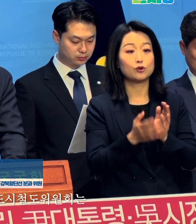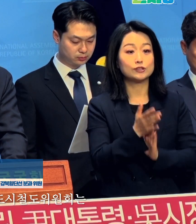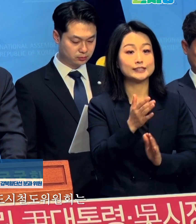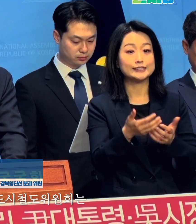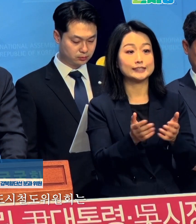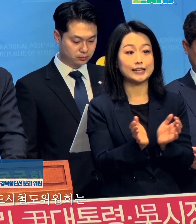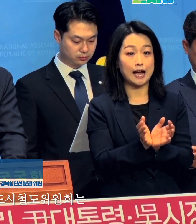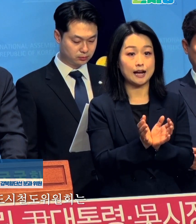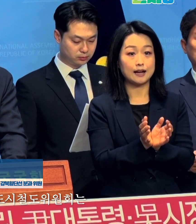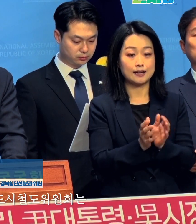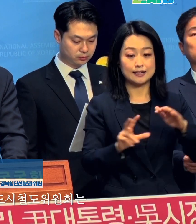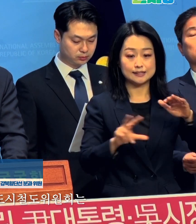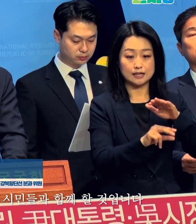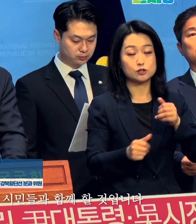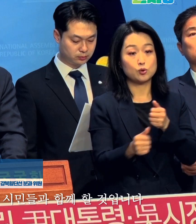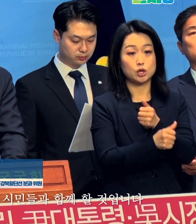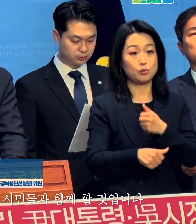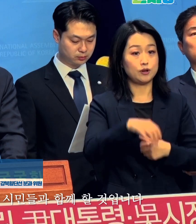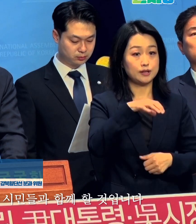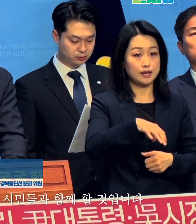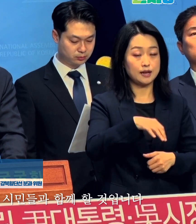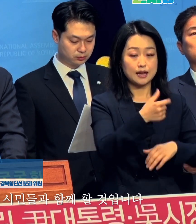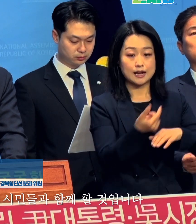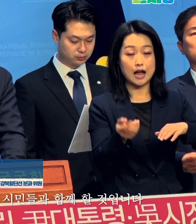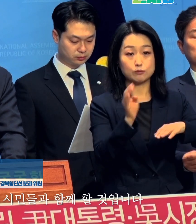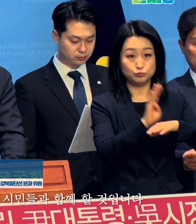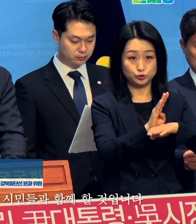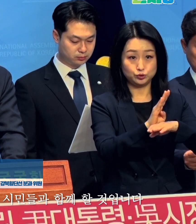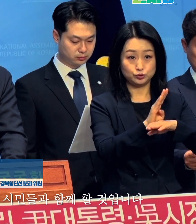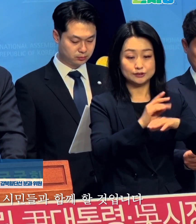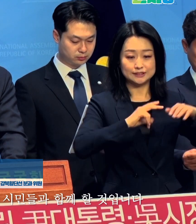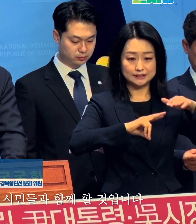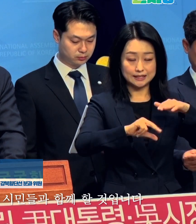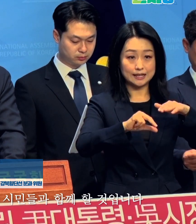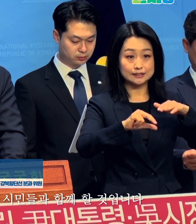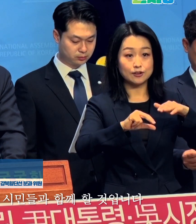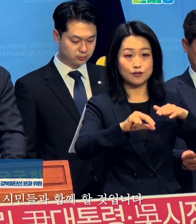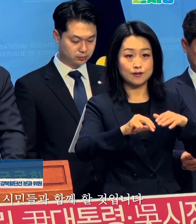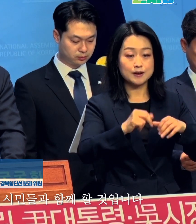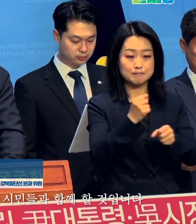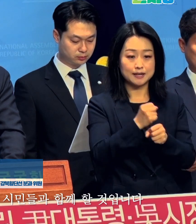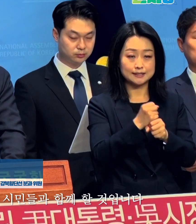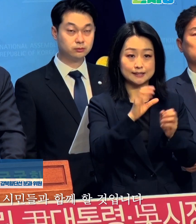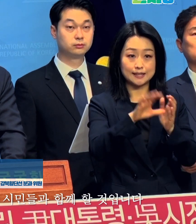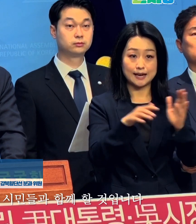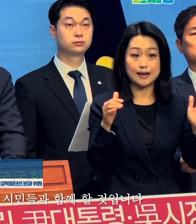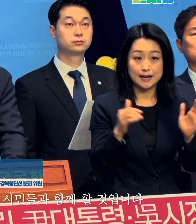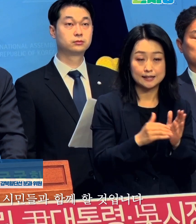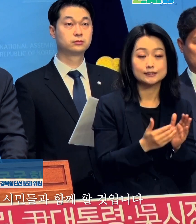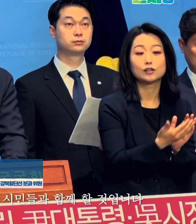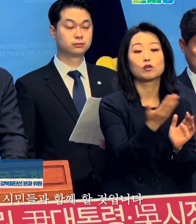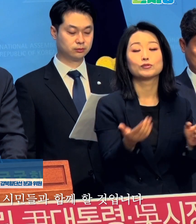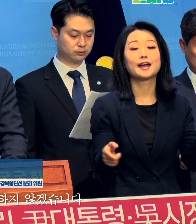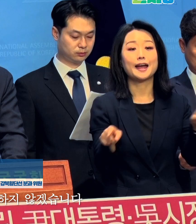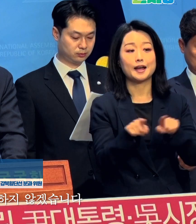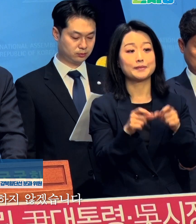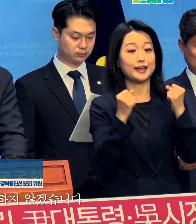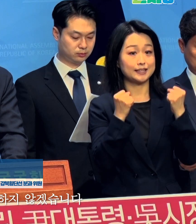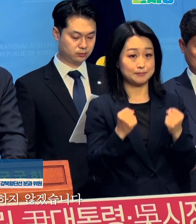서울시당 도시철도위원회는 강북횡단선이 유치되는 그 순간까지 시민들과 함께 할